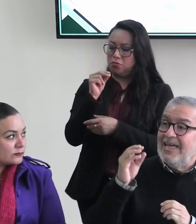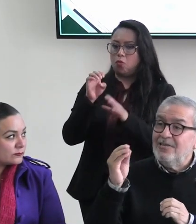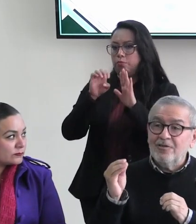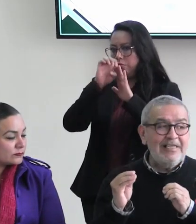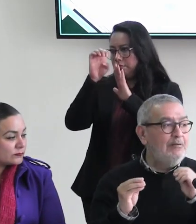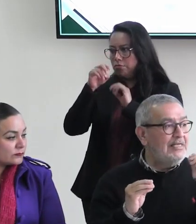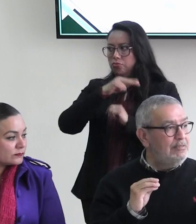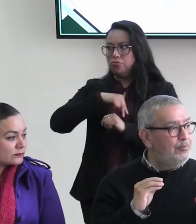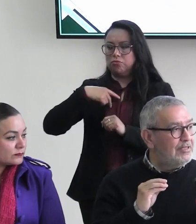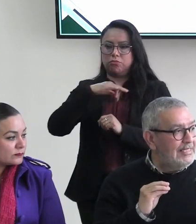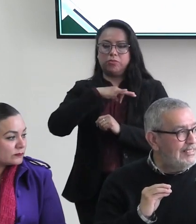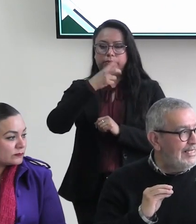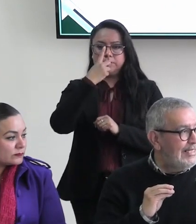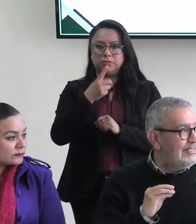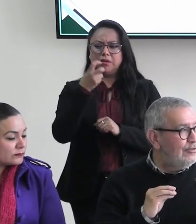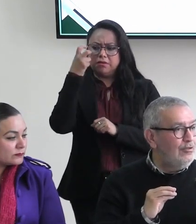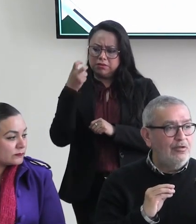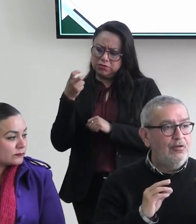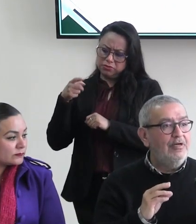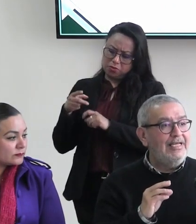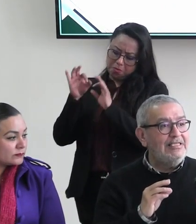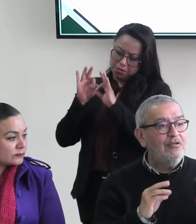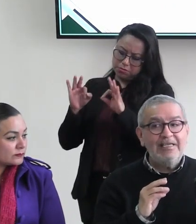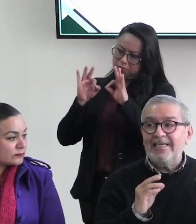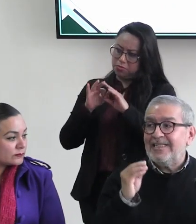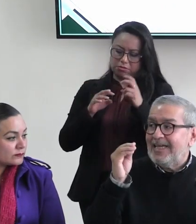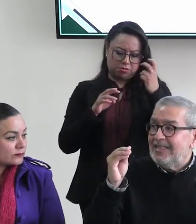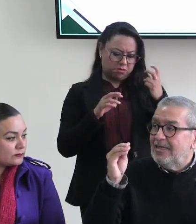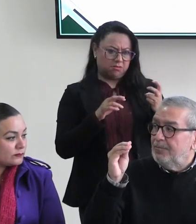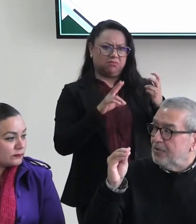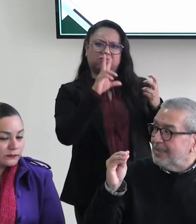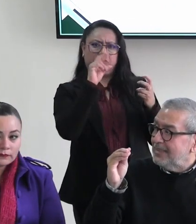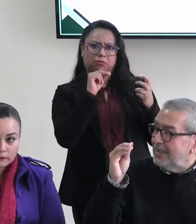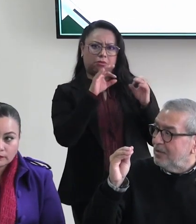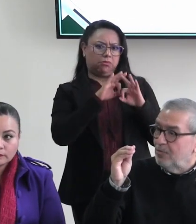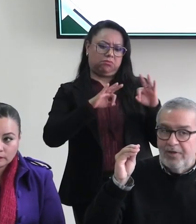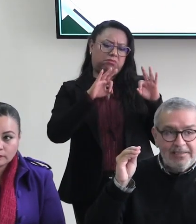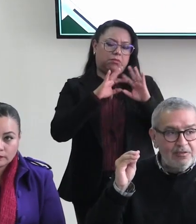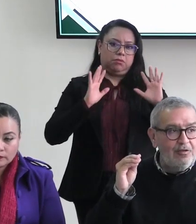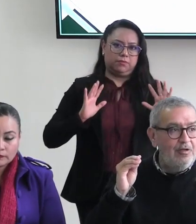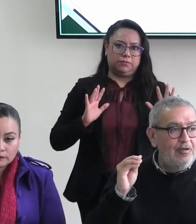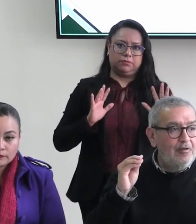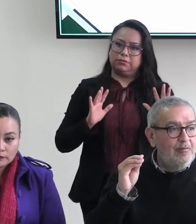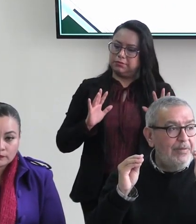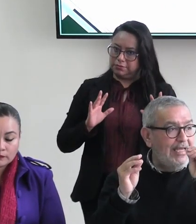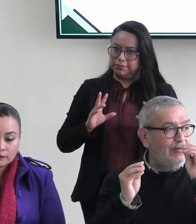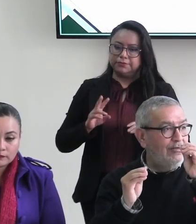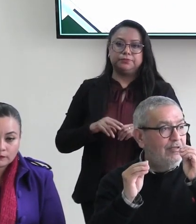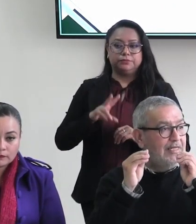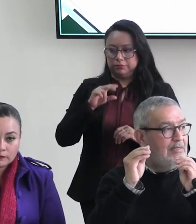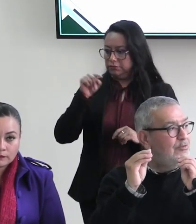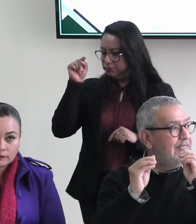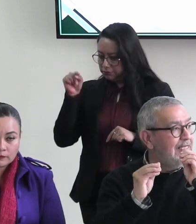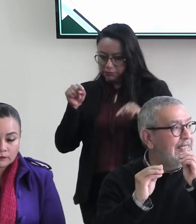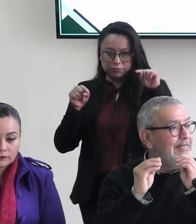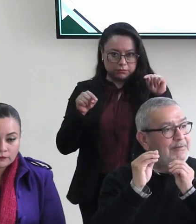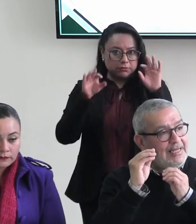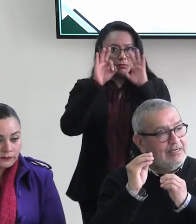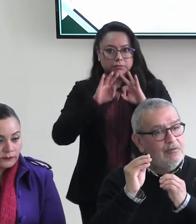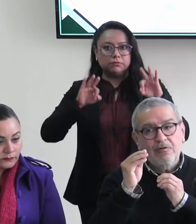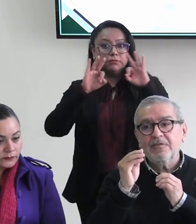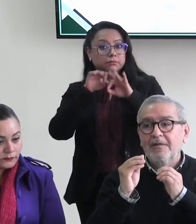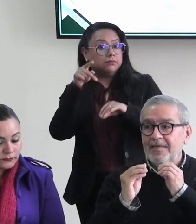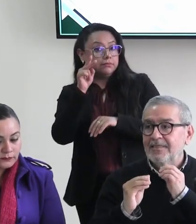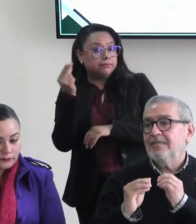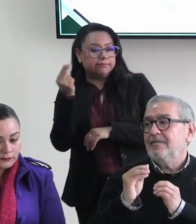decir, esto tiene más importancia que esto, no, esto tiene tanta importancia como esto, pero tenemos que